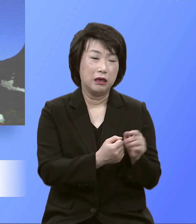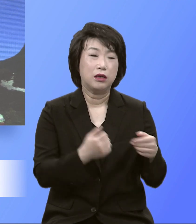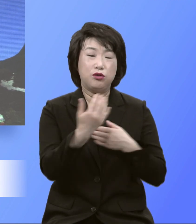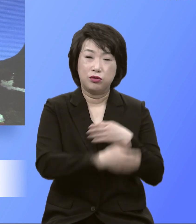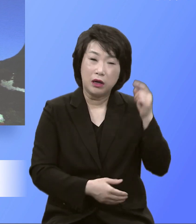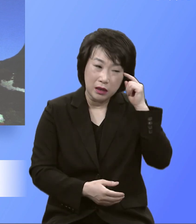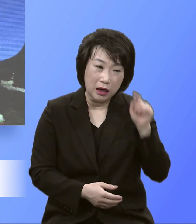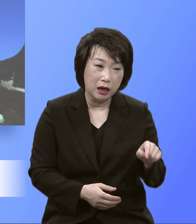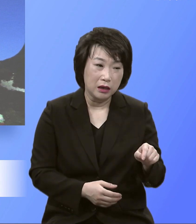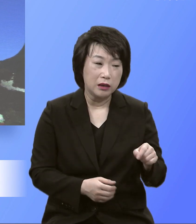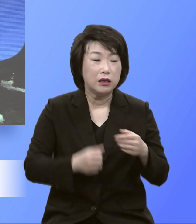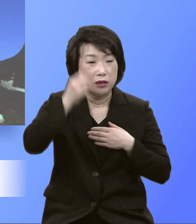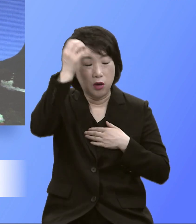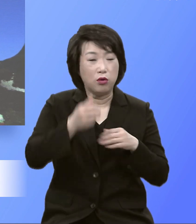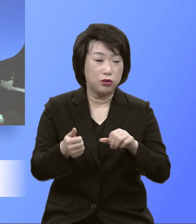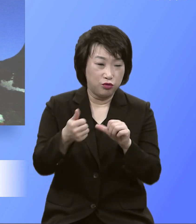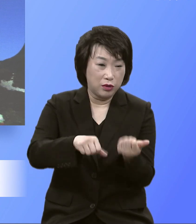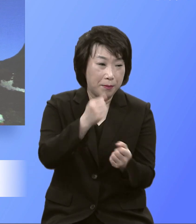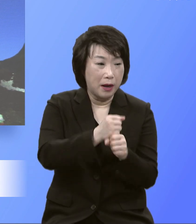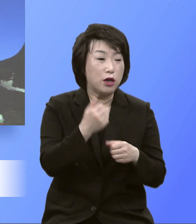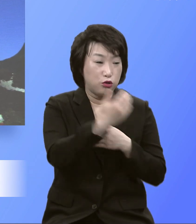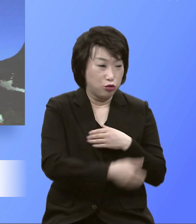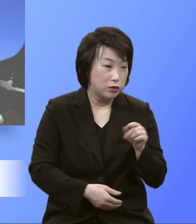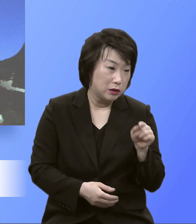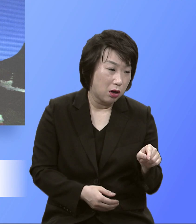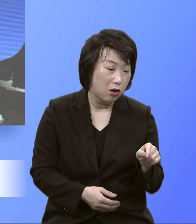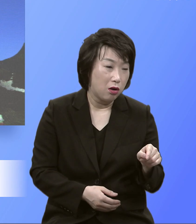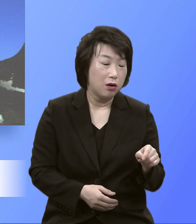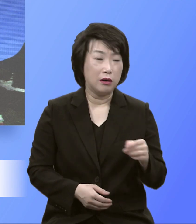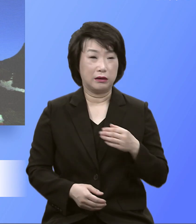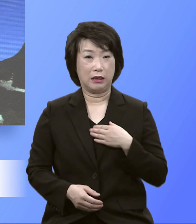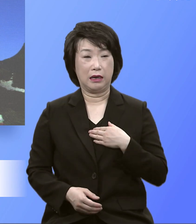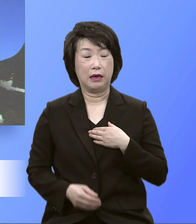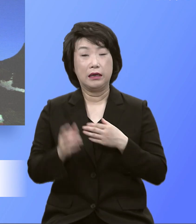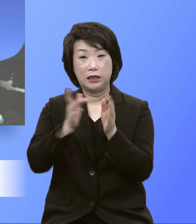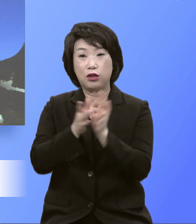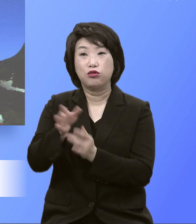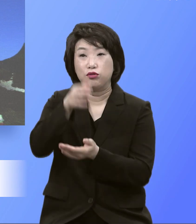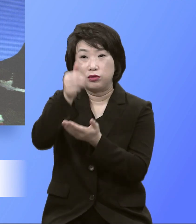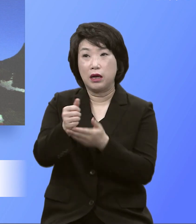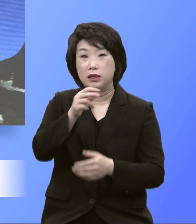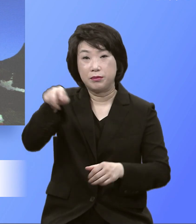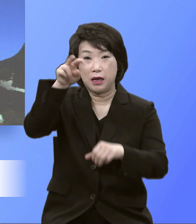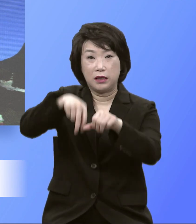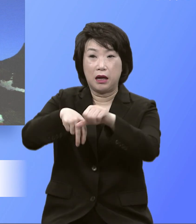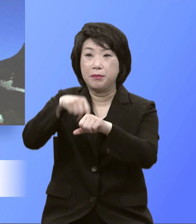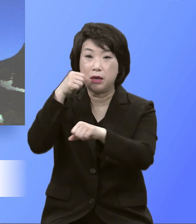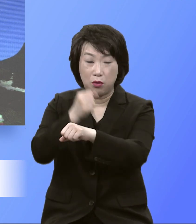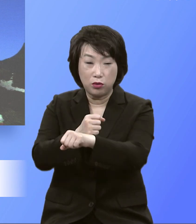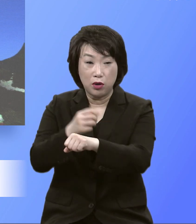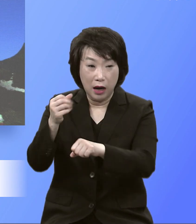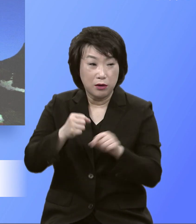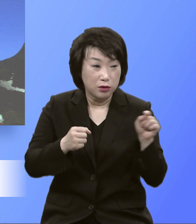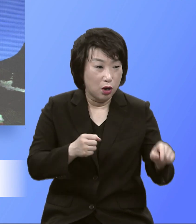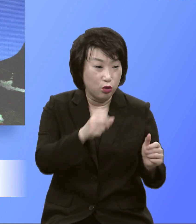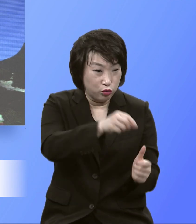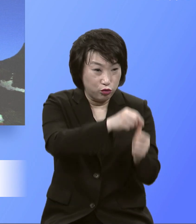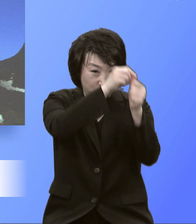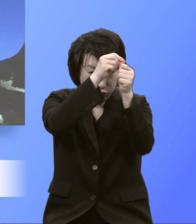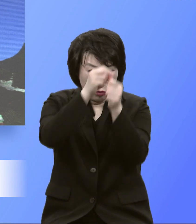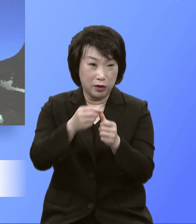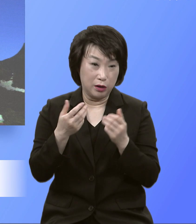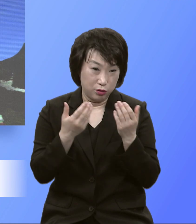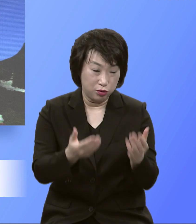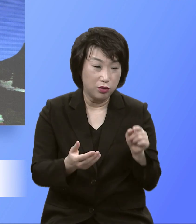그러므로 내 영혼을 네가 죽이는 육신을 내가 예수 그리스도의 십자가의 피의 공로로 너를